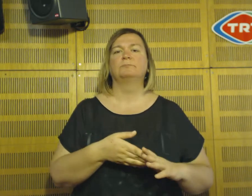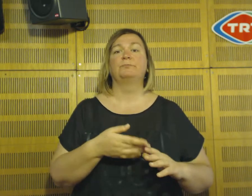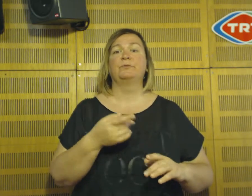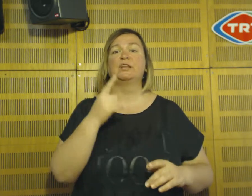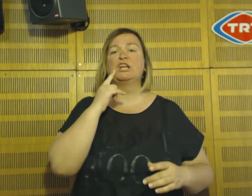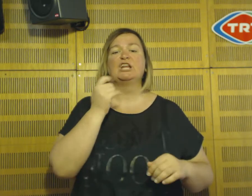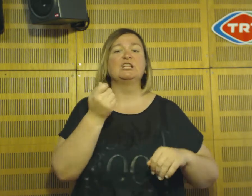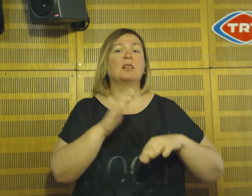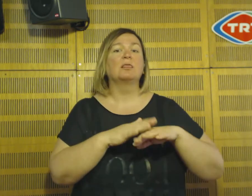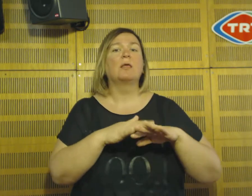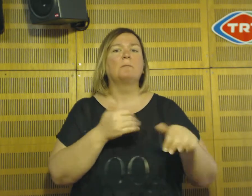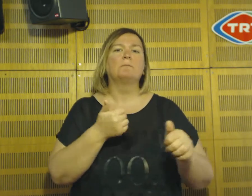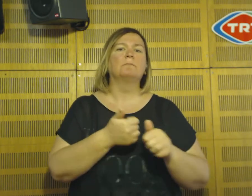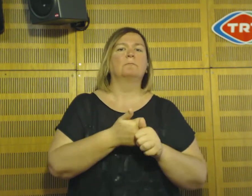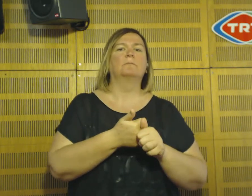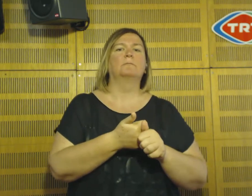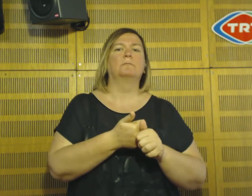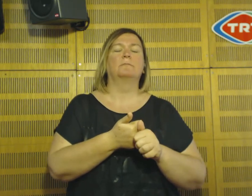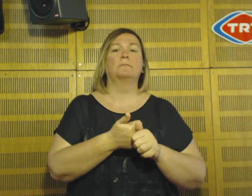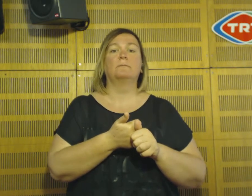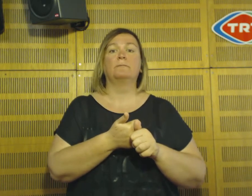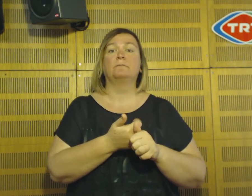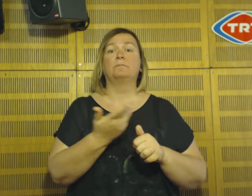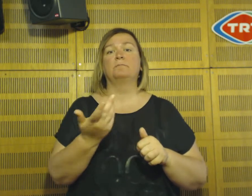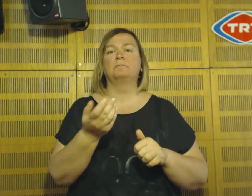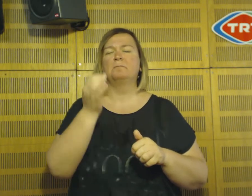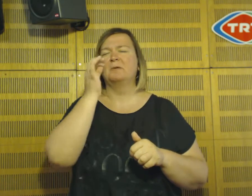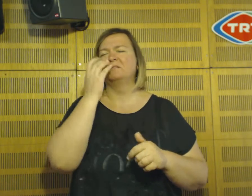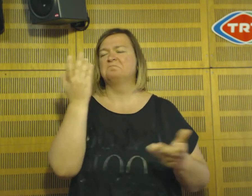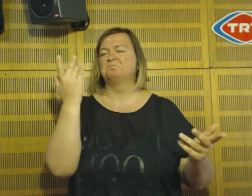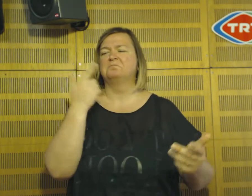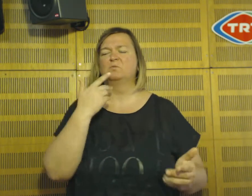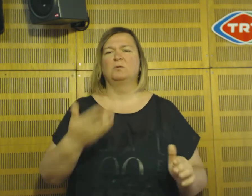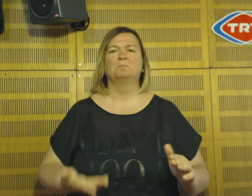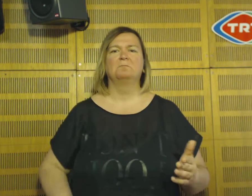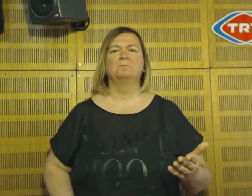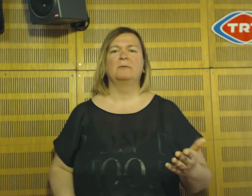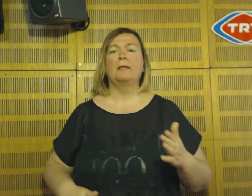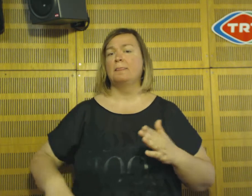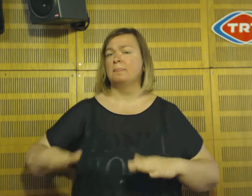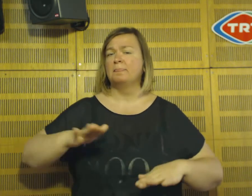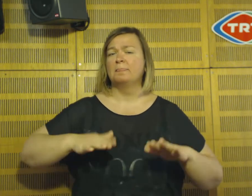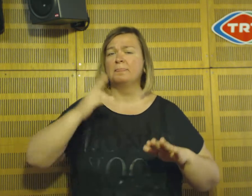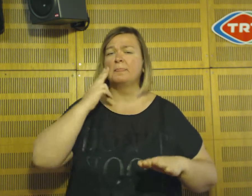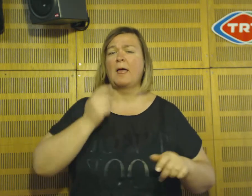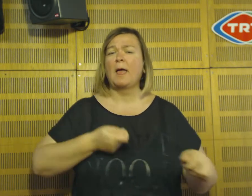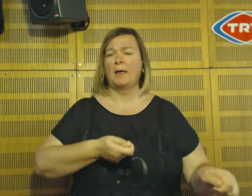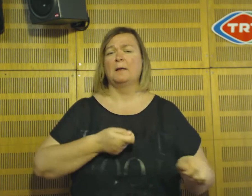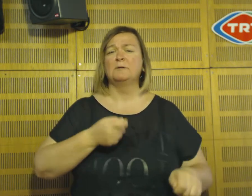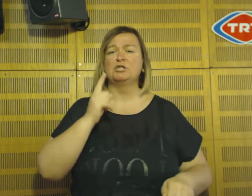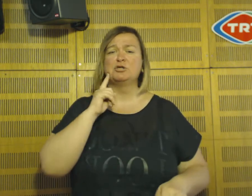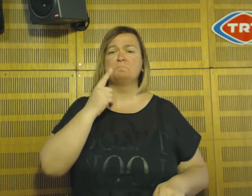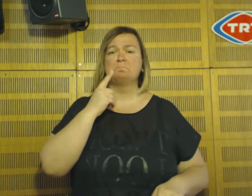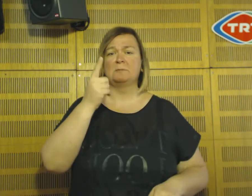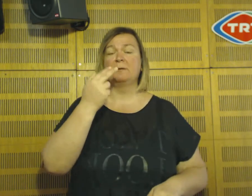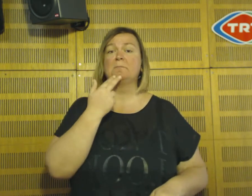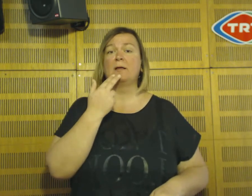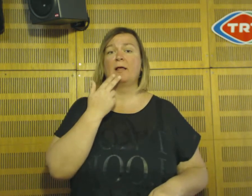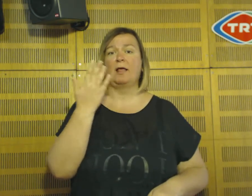ne iş yapıyorsa onun yanında oluyorlar. Hatta basitçe söyleyeyim, temizlik işine yerleştirilmiş işitme engelli bir bayan daha önceden hiç